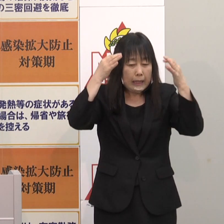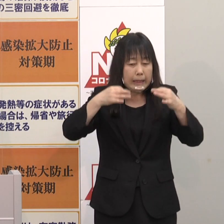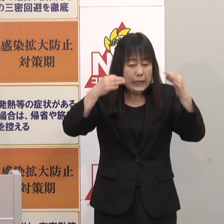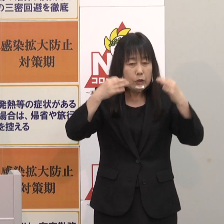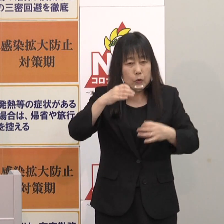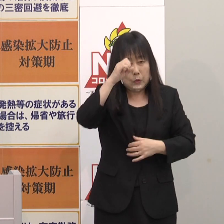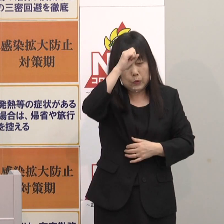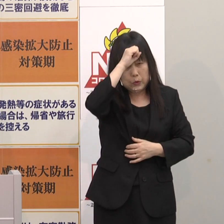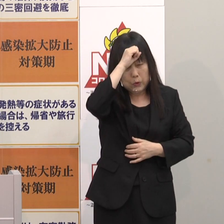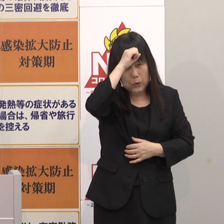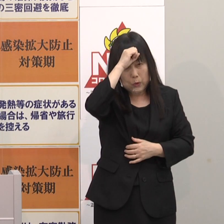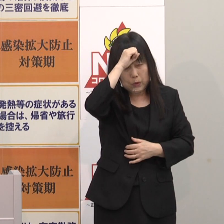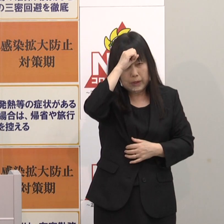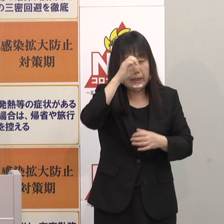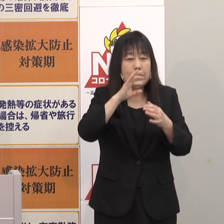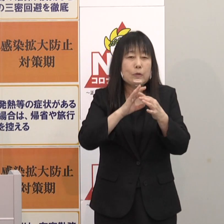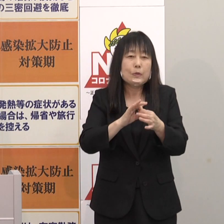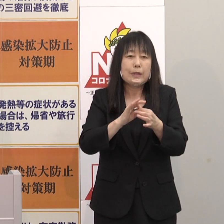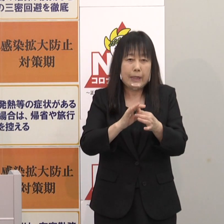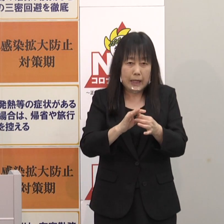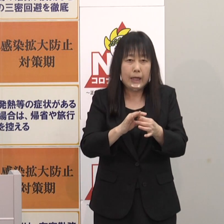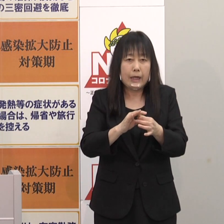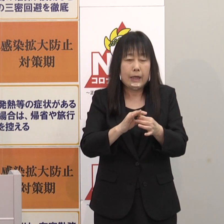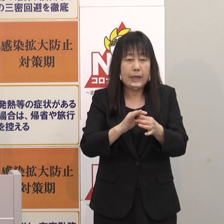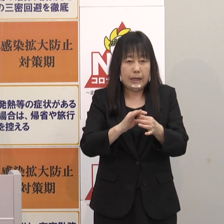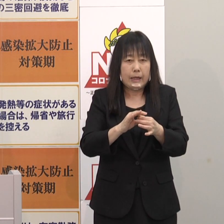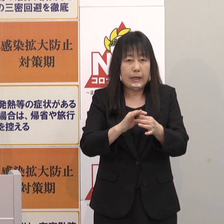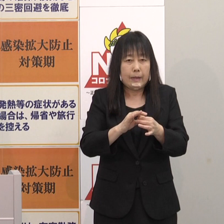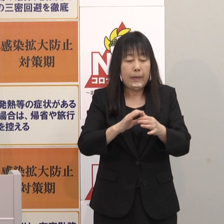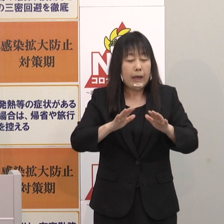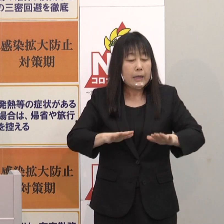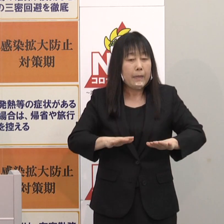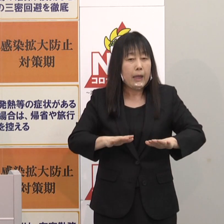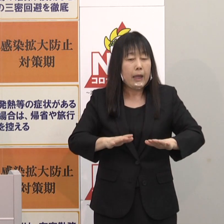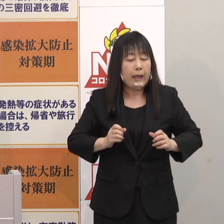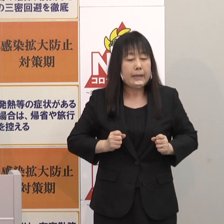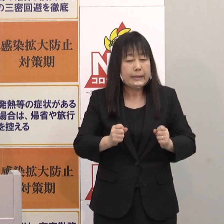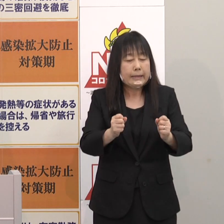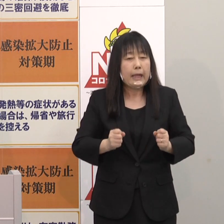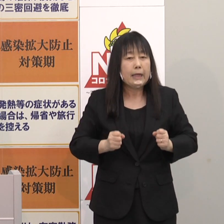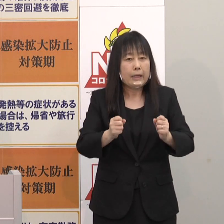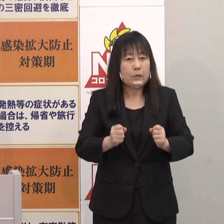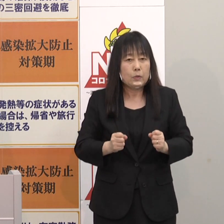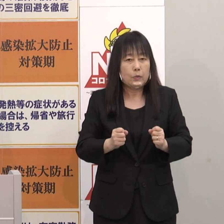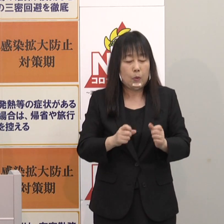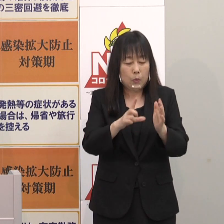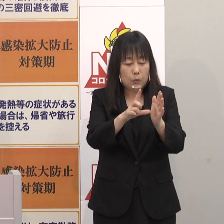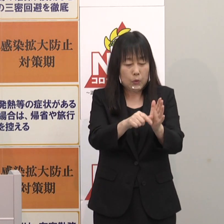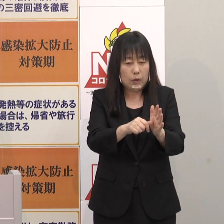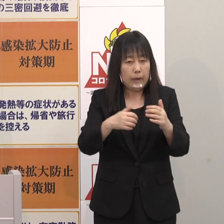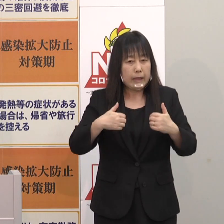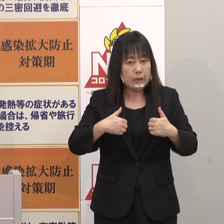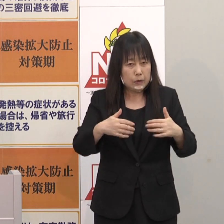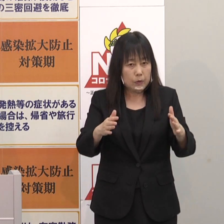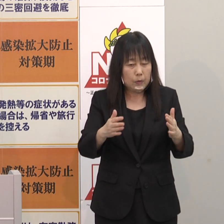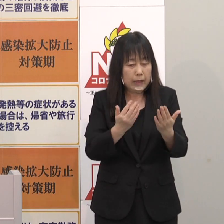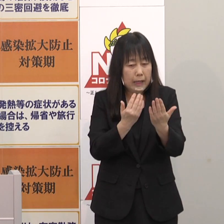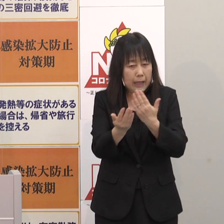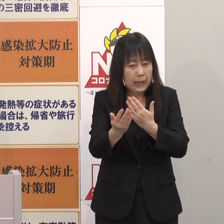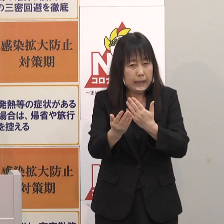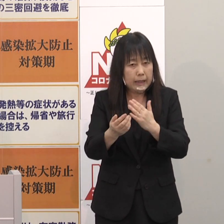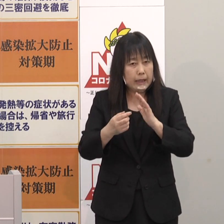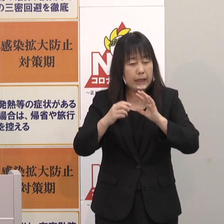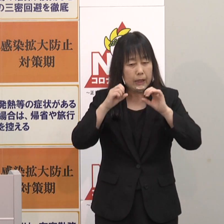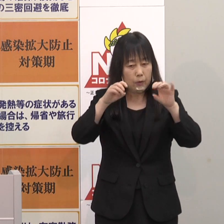ありますので、体育の授業では着用は必要ないということを改めて呼びかける考えはありませんでしょうか。